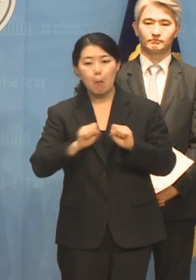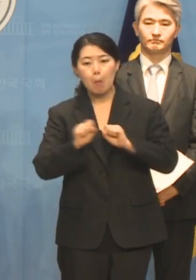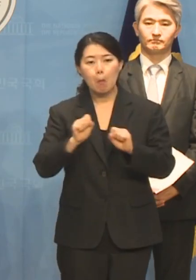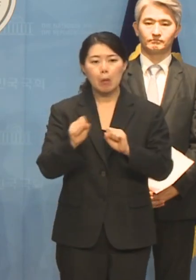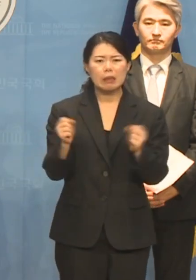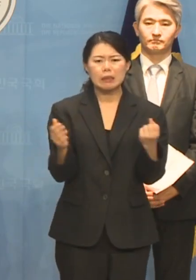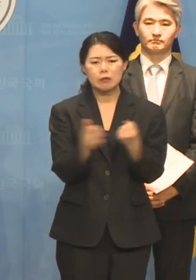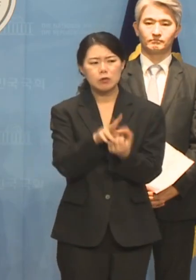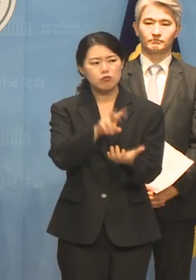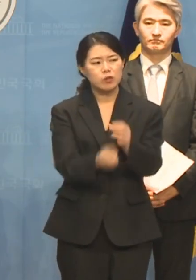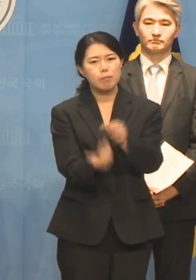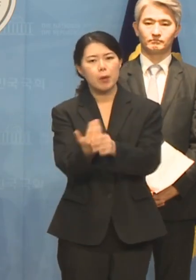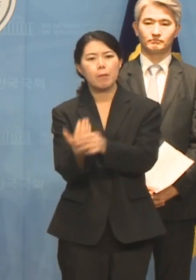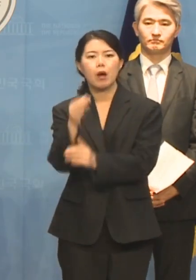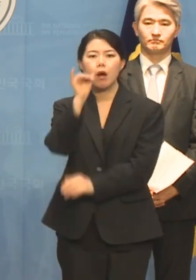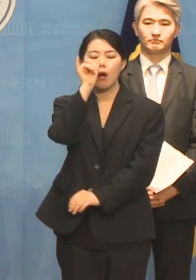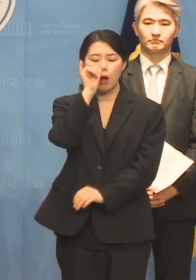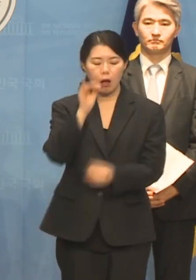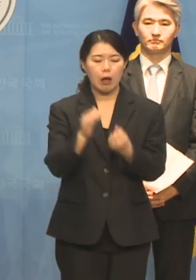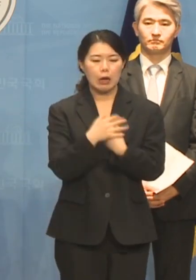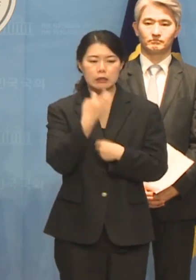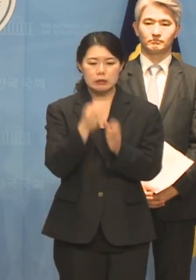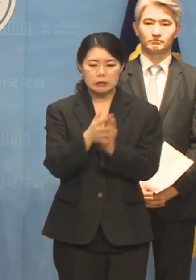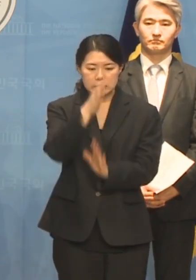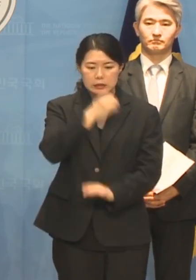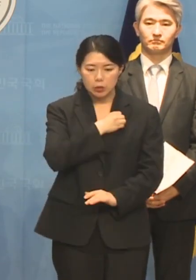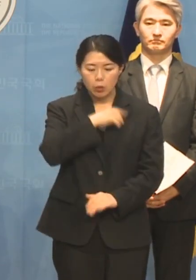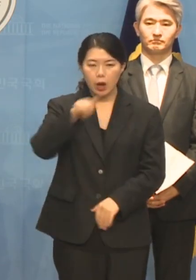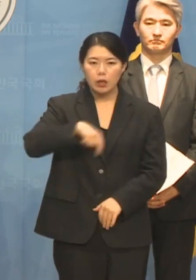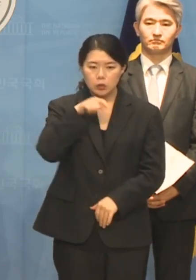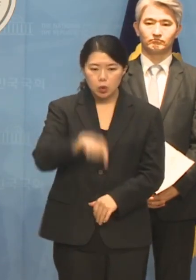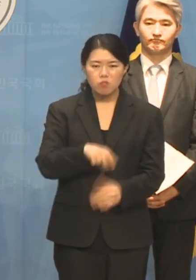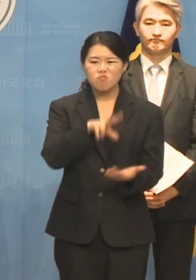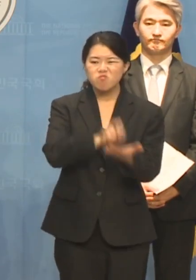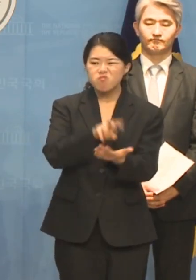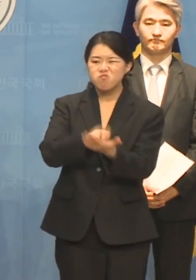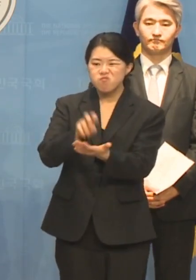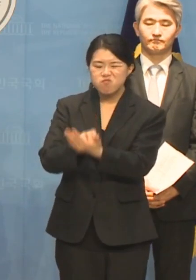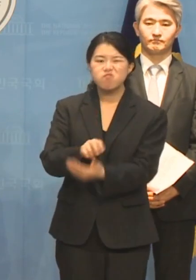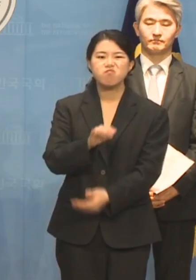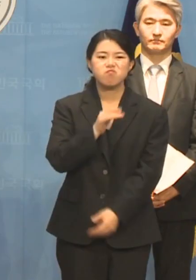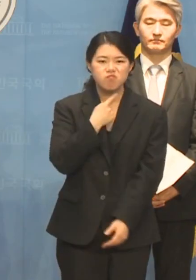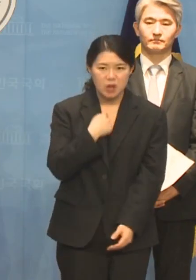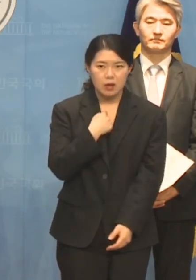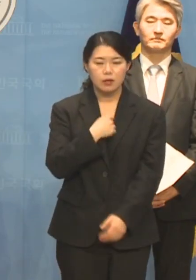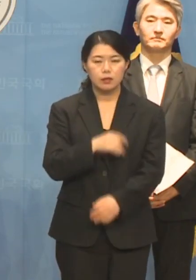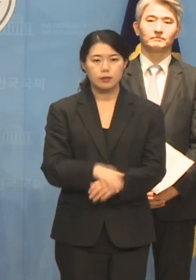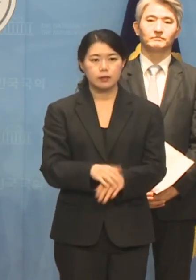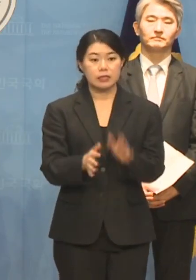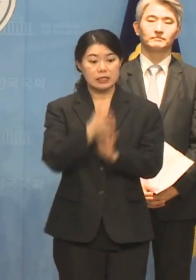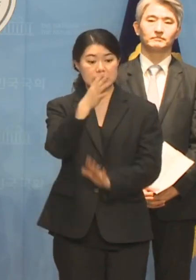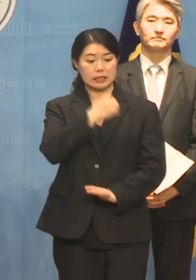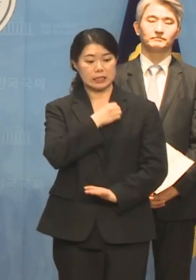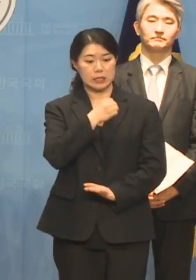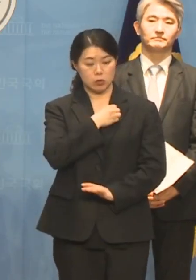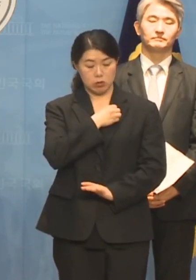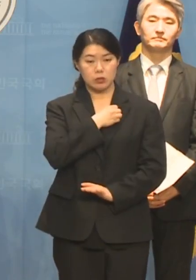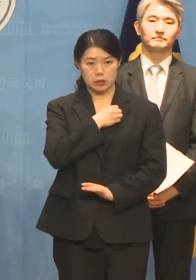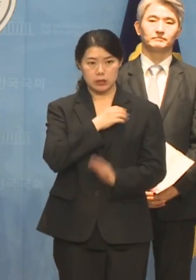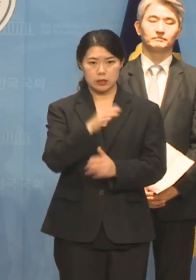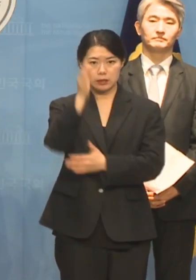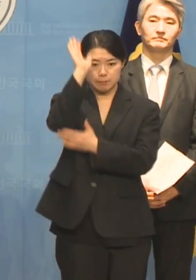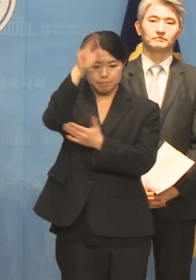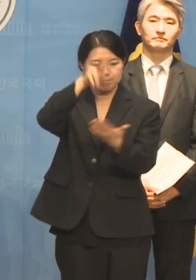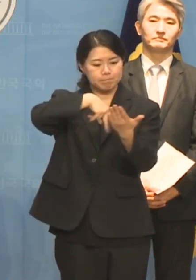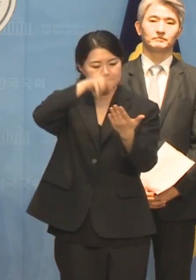많은 문제를 일으키고 있어서 서울시 의회 차원에서도 계속 문제 제기해오고 계십니다. 서울시 의회 의원님들이